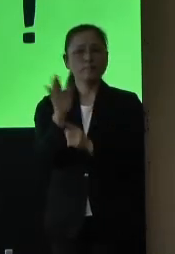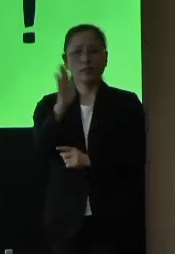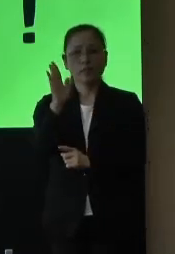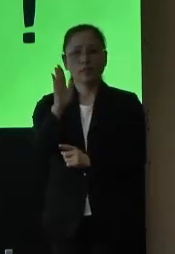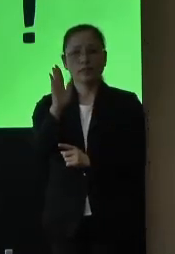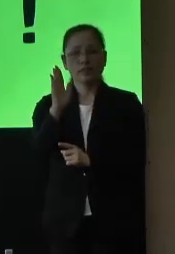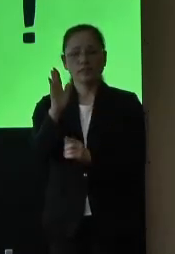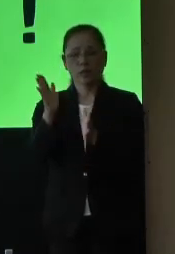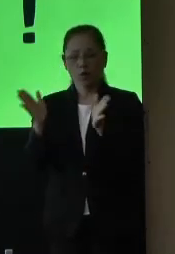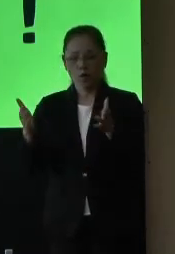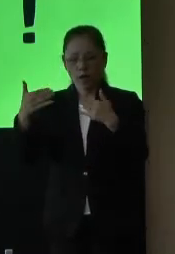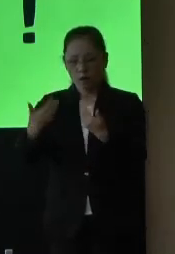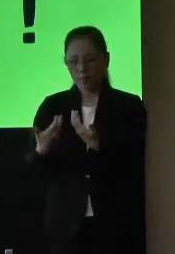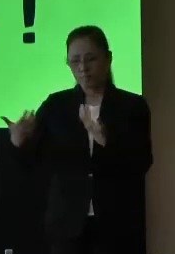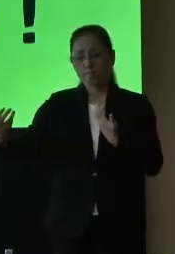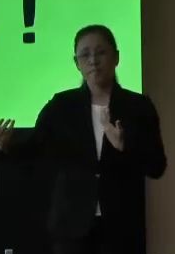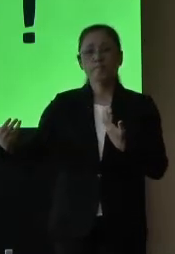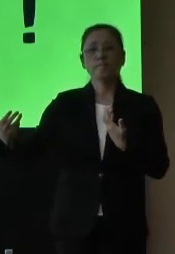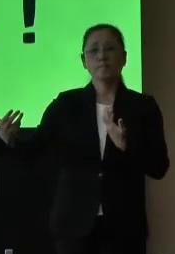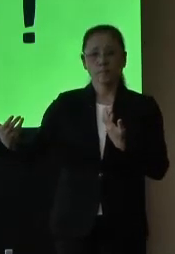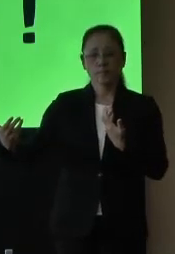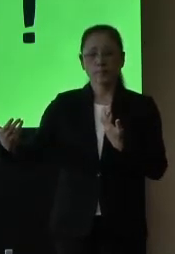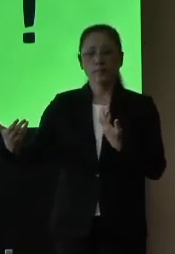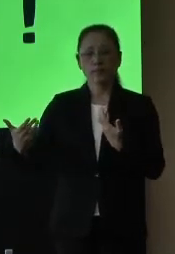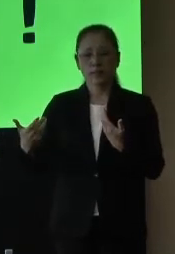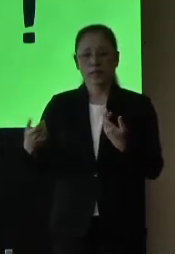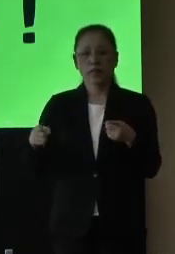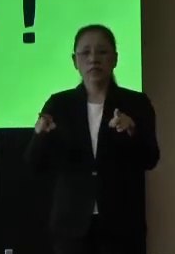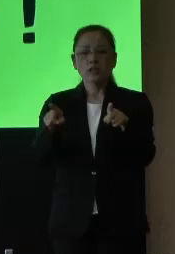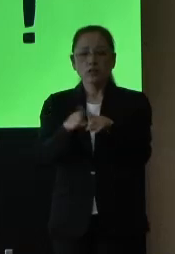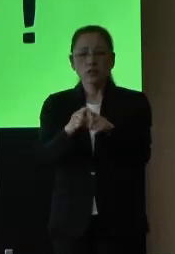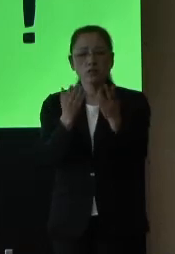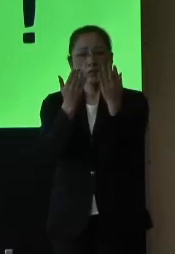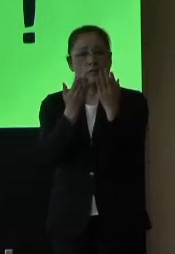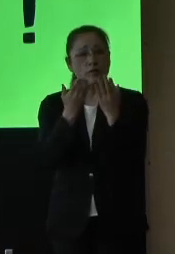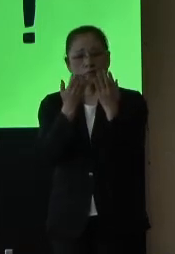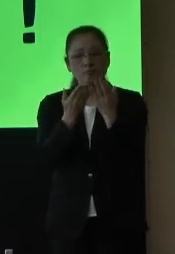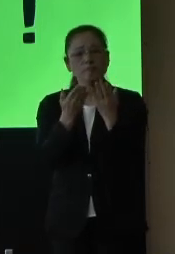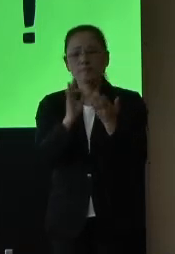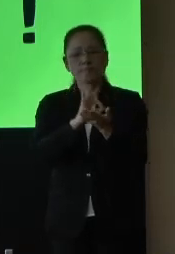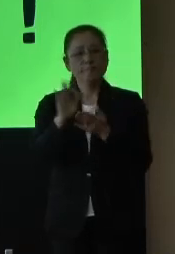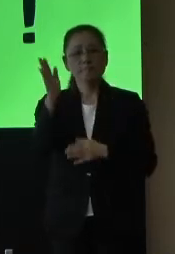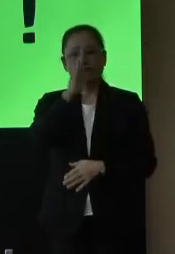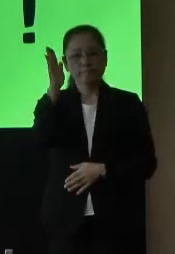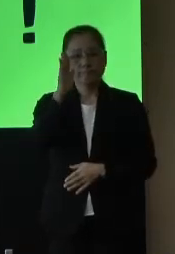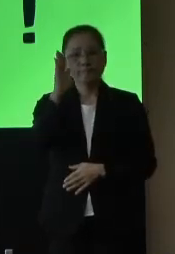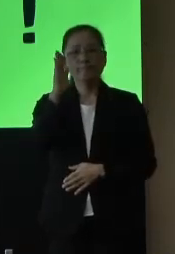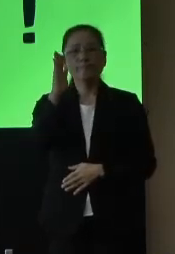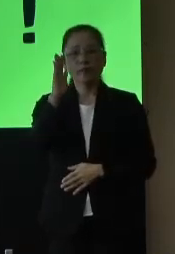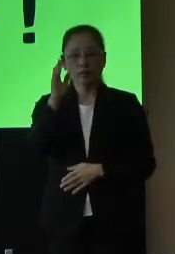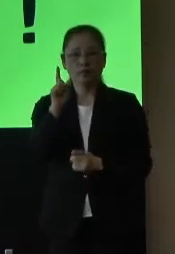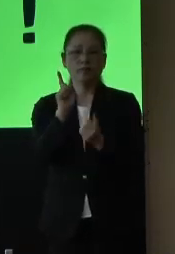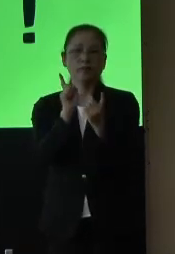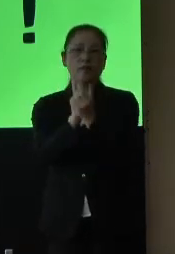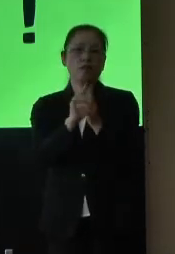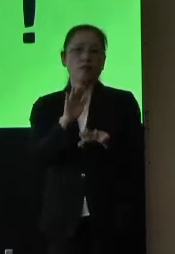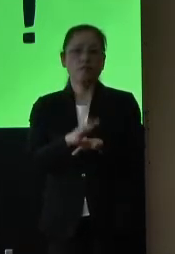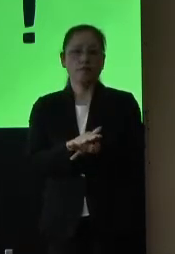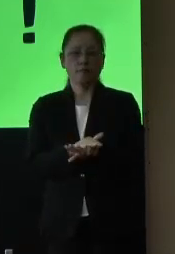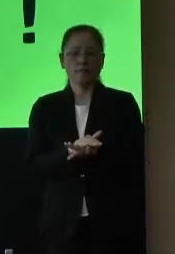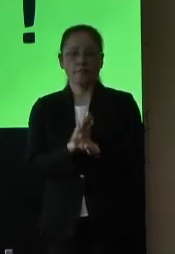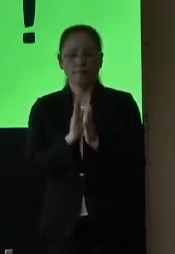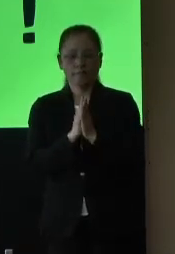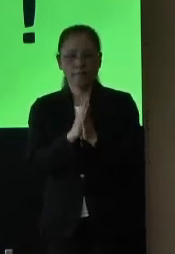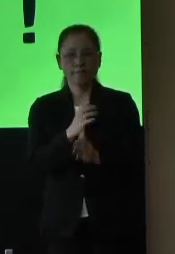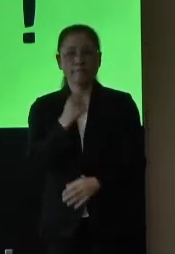ために部屋を分けること、タオルを一緒に使わない、共有しないなどの対策を取ってください